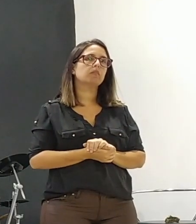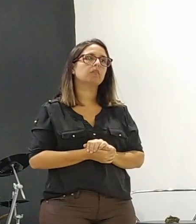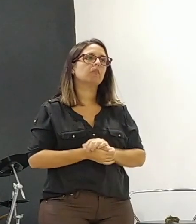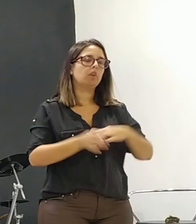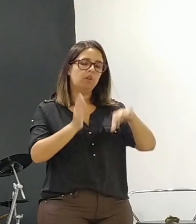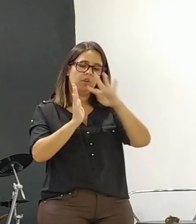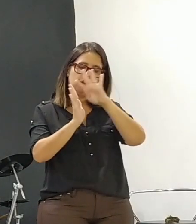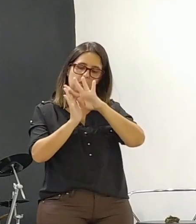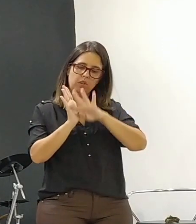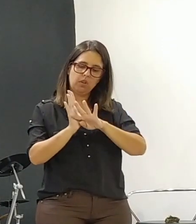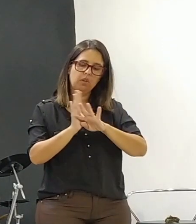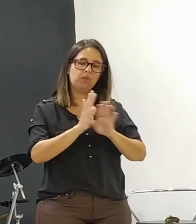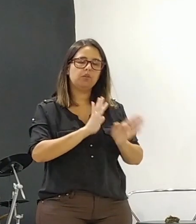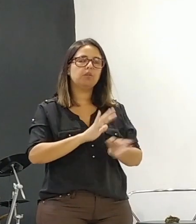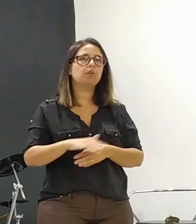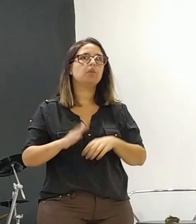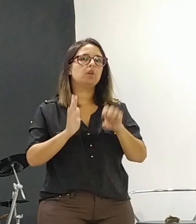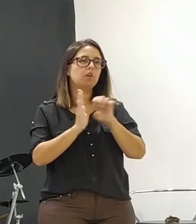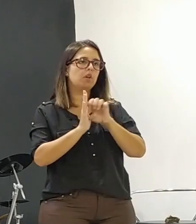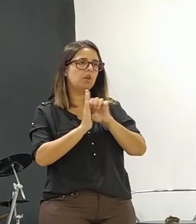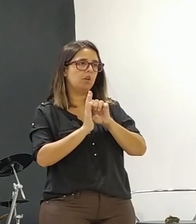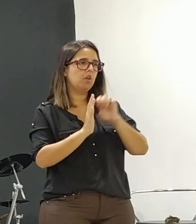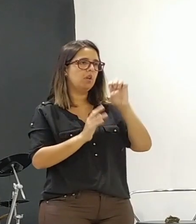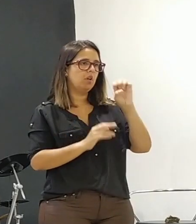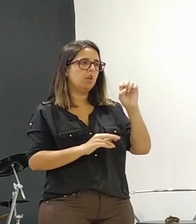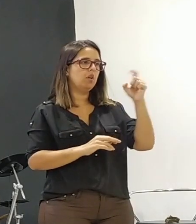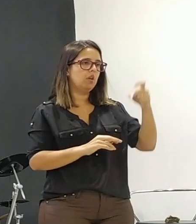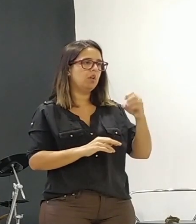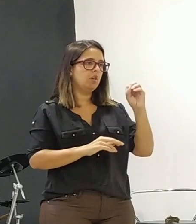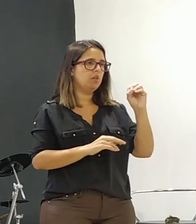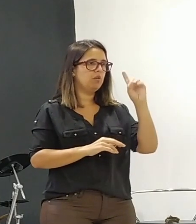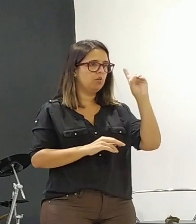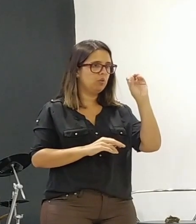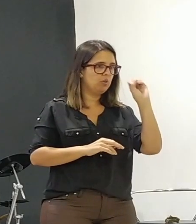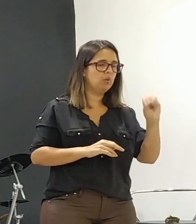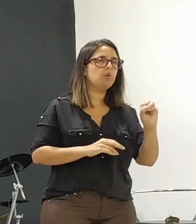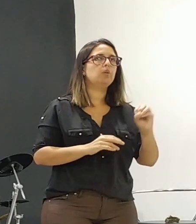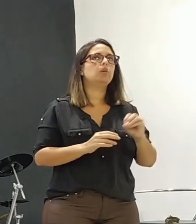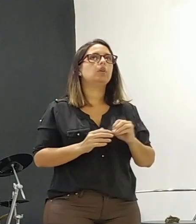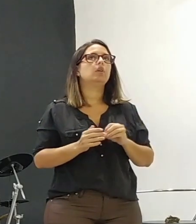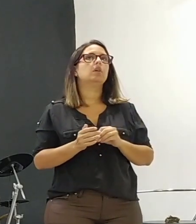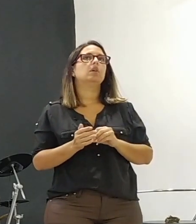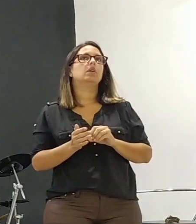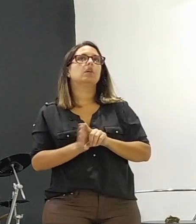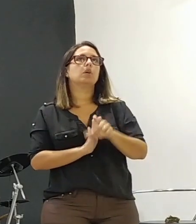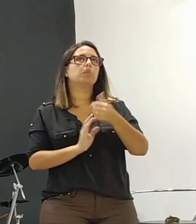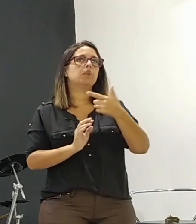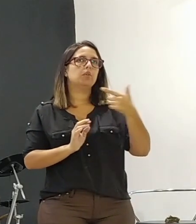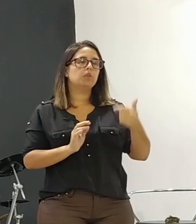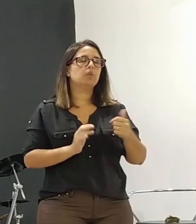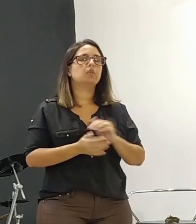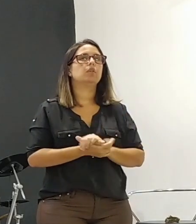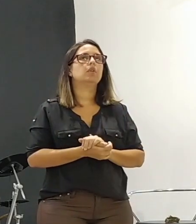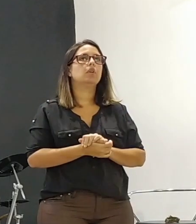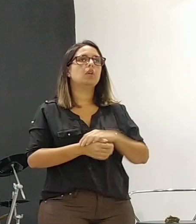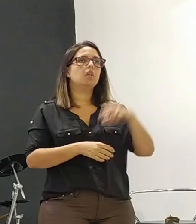texto lá em Êxodo capítulo 12, versículo 14: este dia vos será por memória,